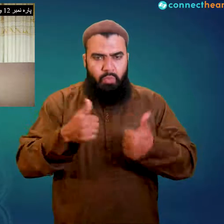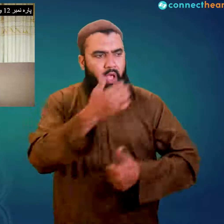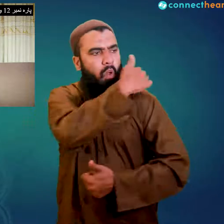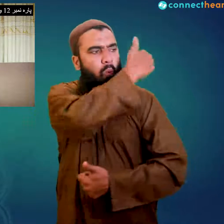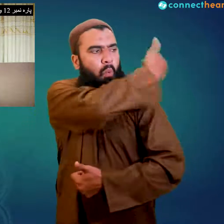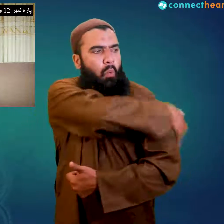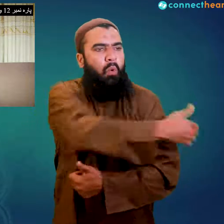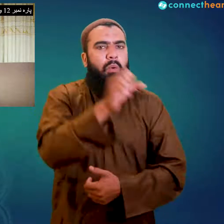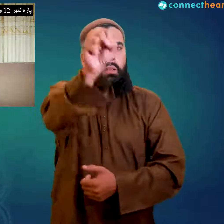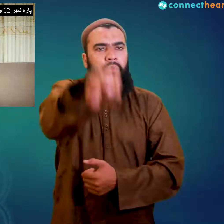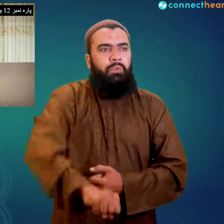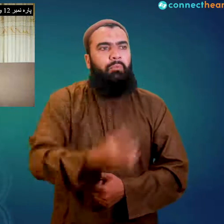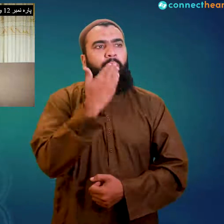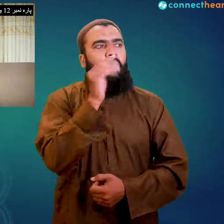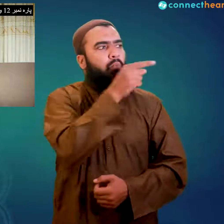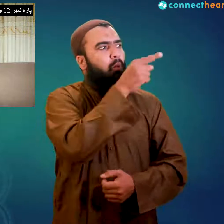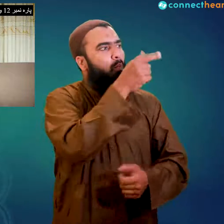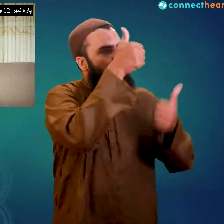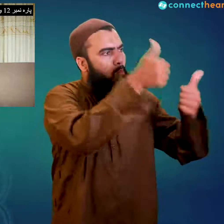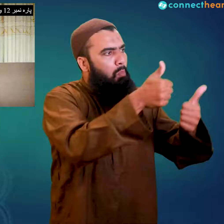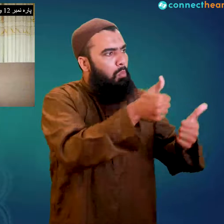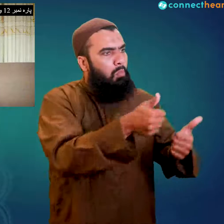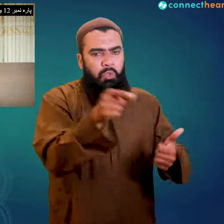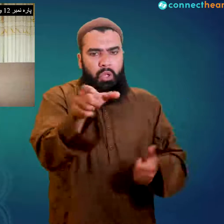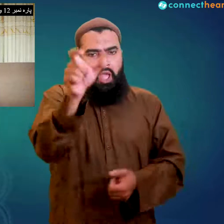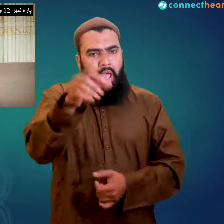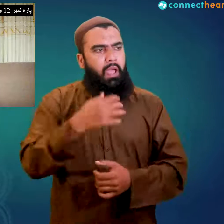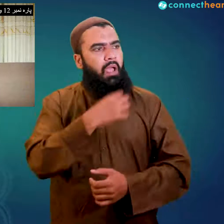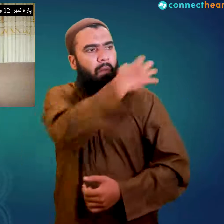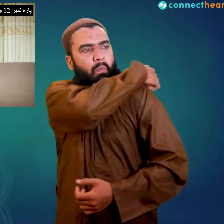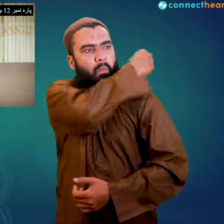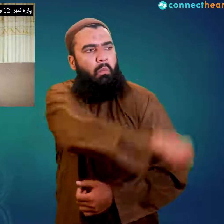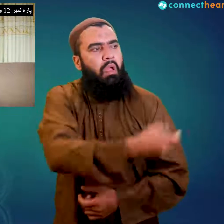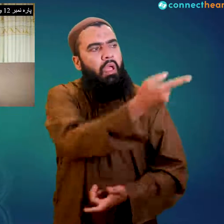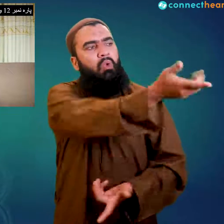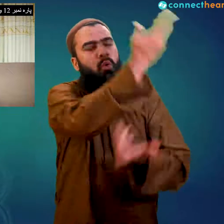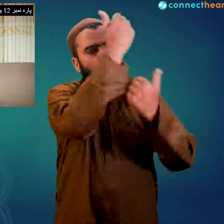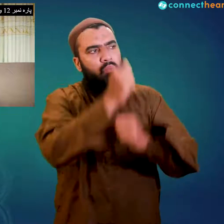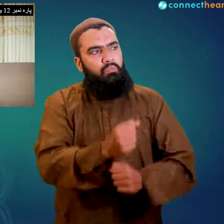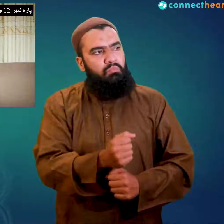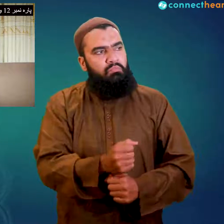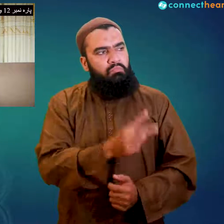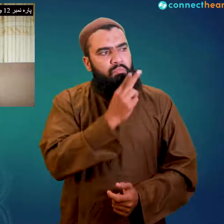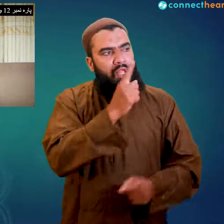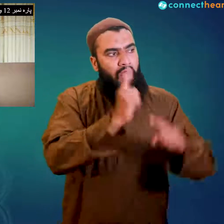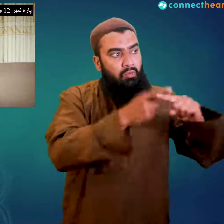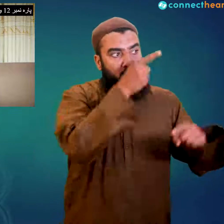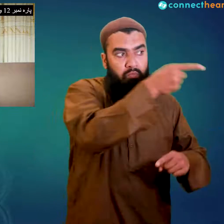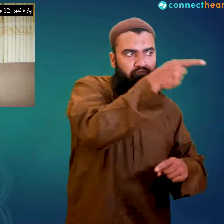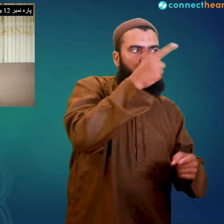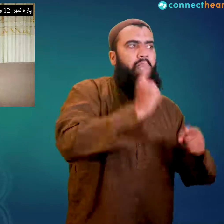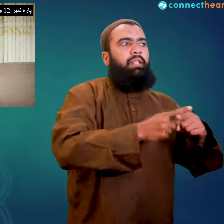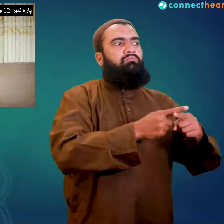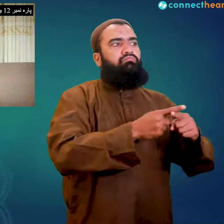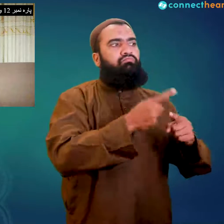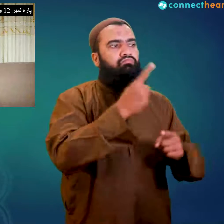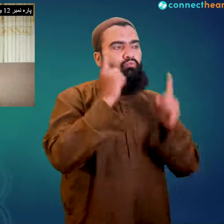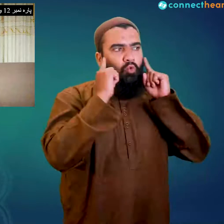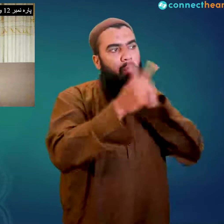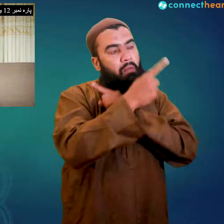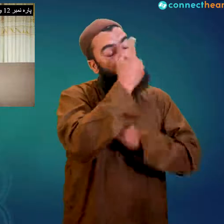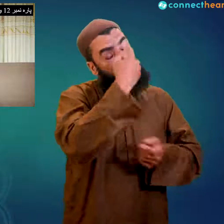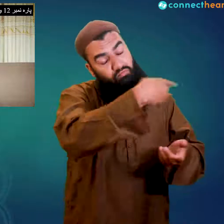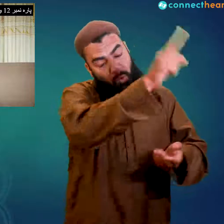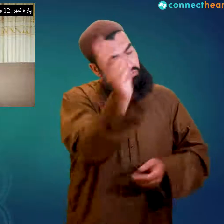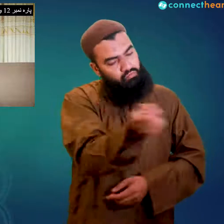تو اس نے عزیز مصر کی بیوی نے اپنے اوپر سے یہ معاملے کو دور کرنے کے لیے سب عورتوں کی دعوت کی اور ان کے